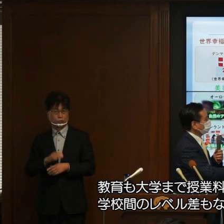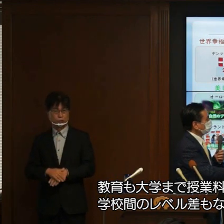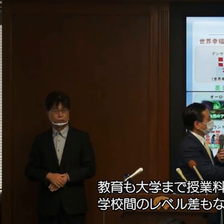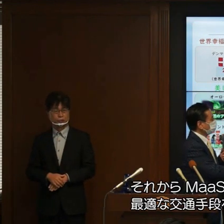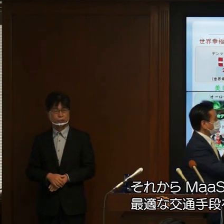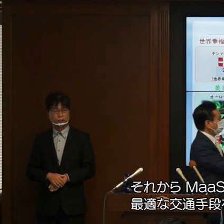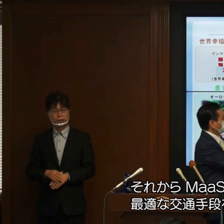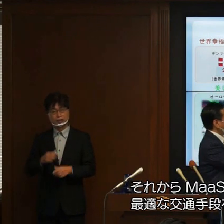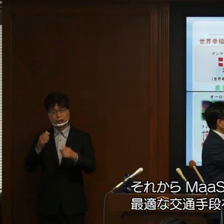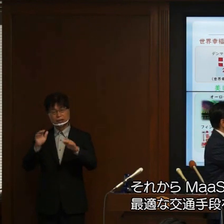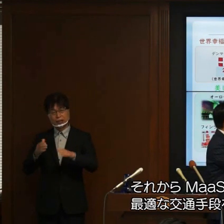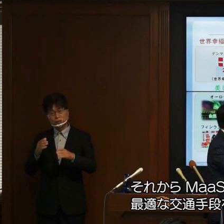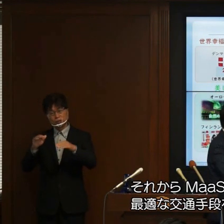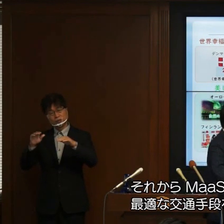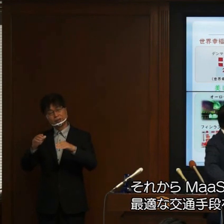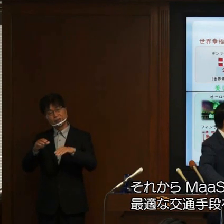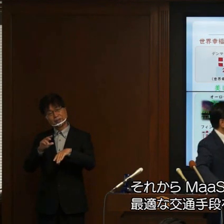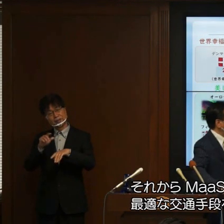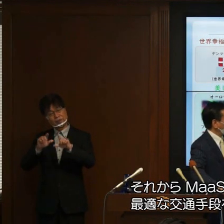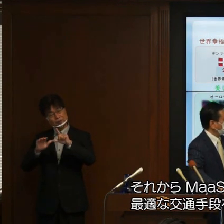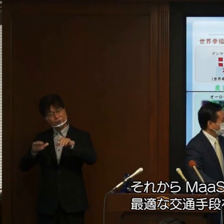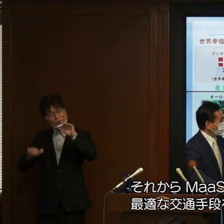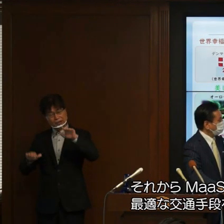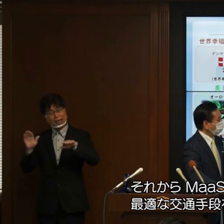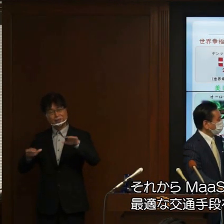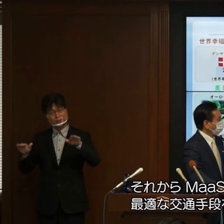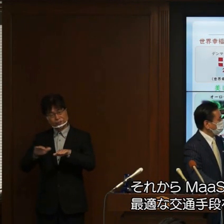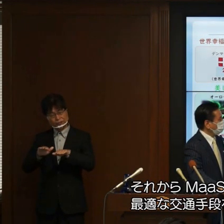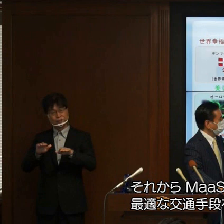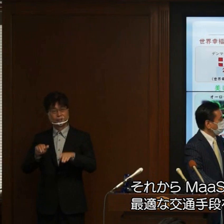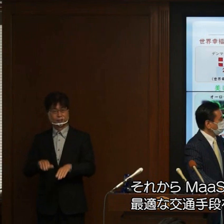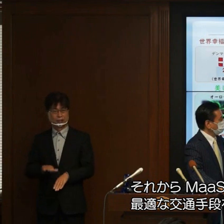だとか、それからマースですね、